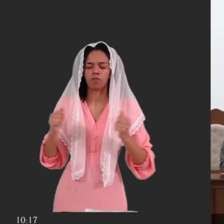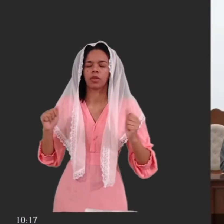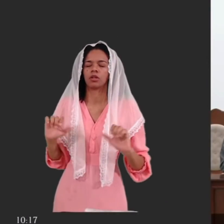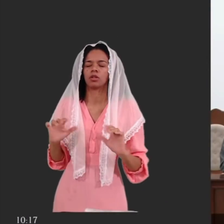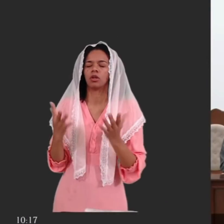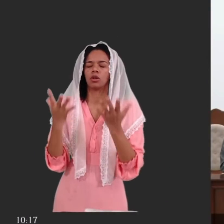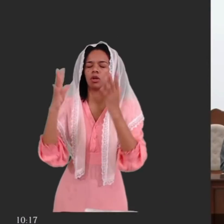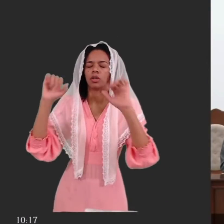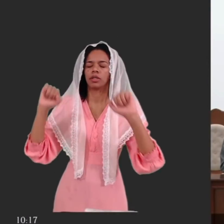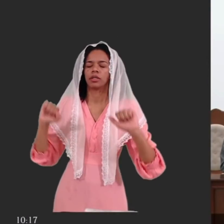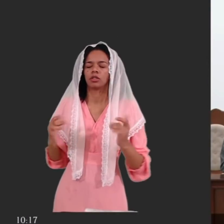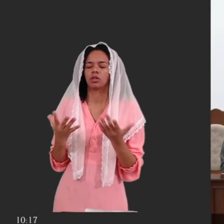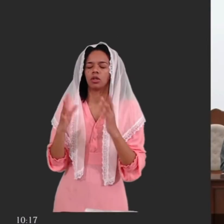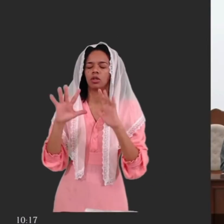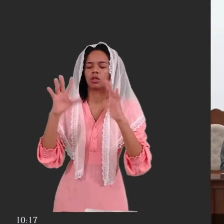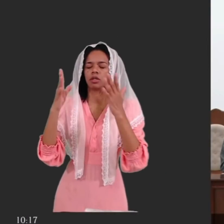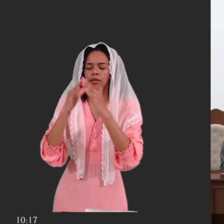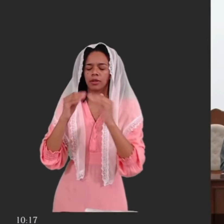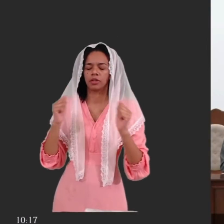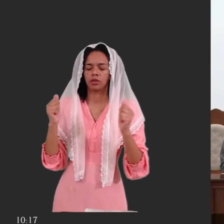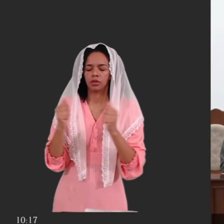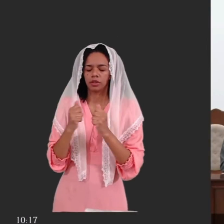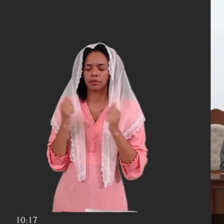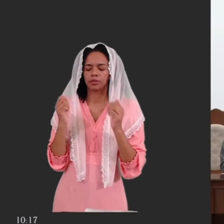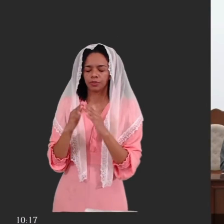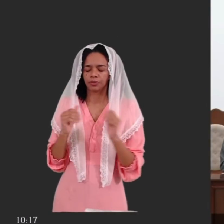Aleluia. Glória a Deus.